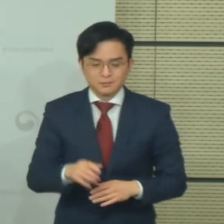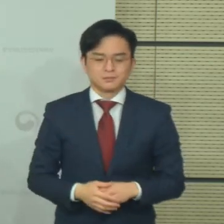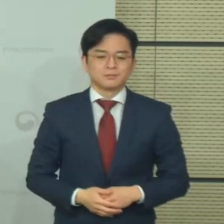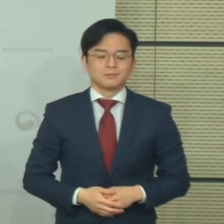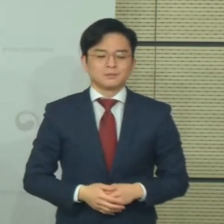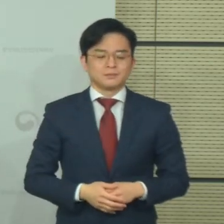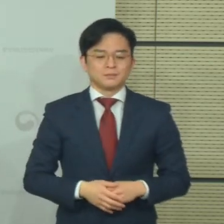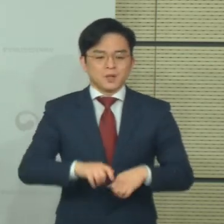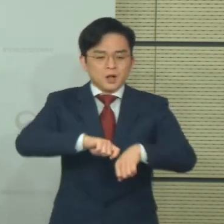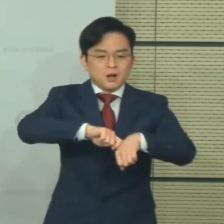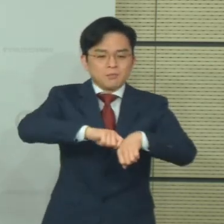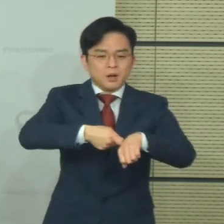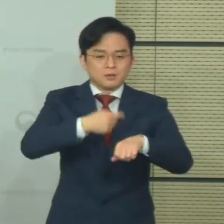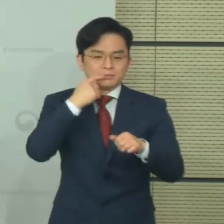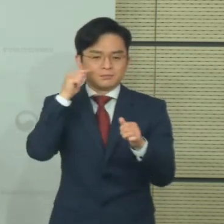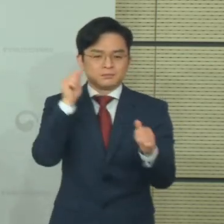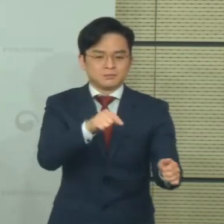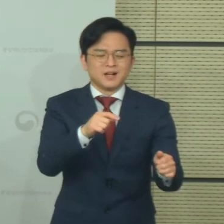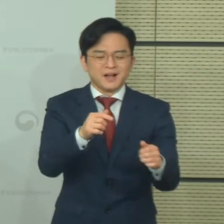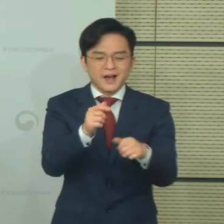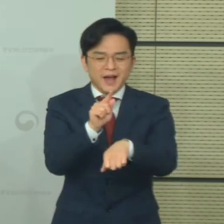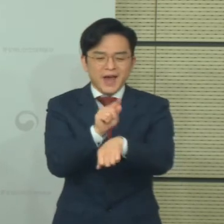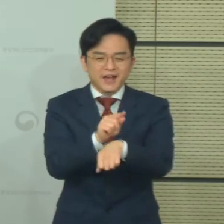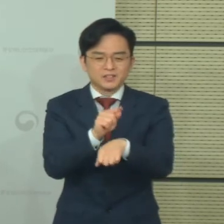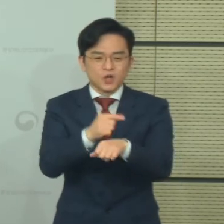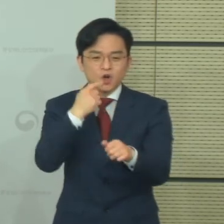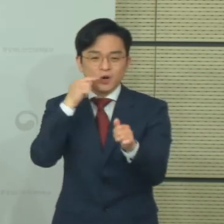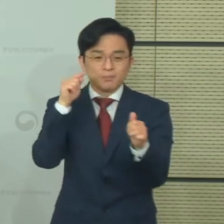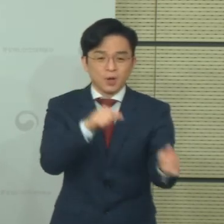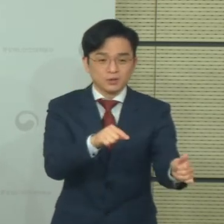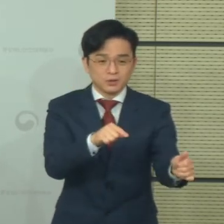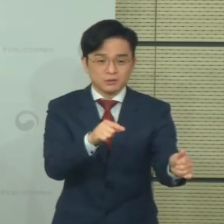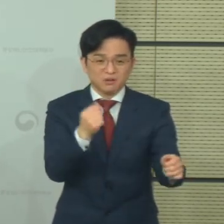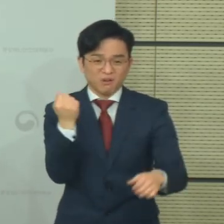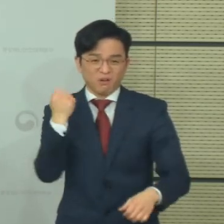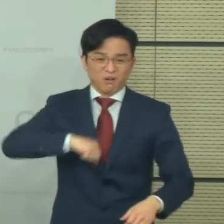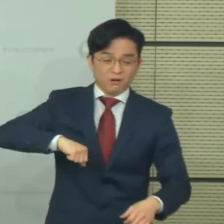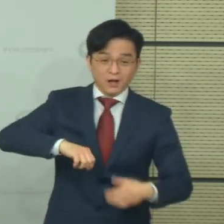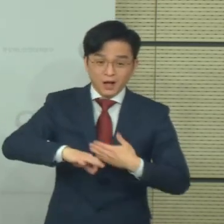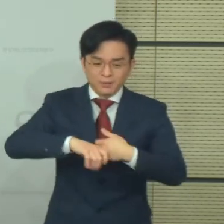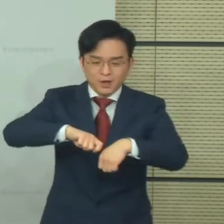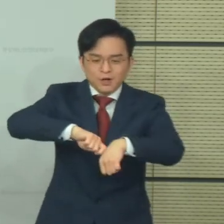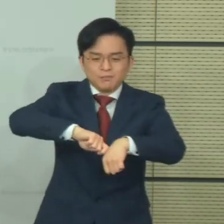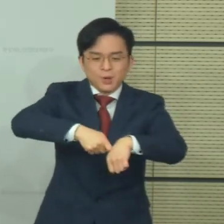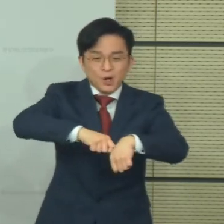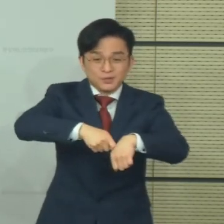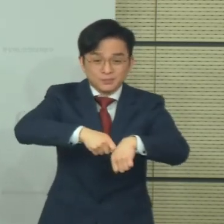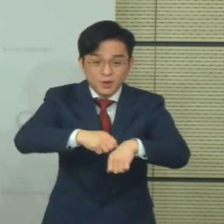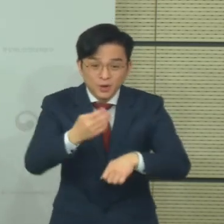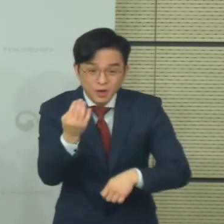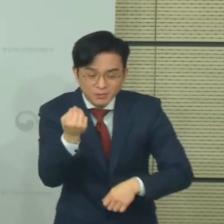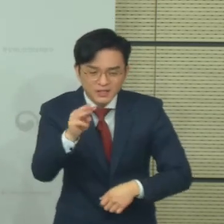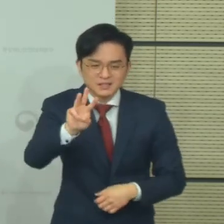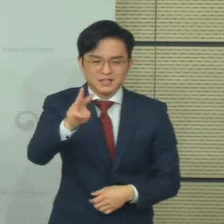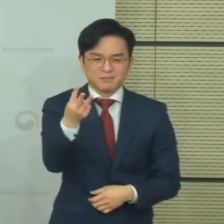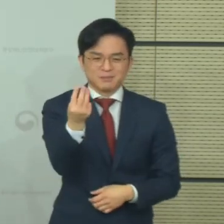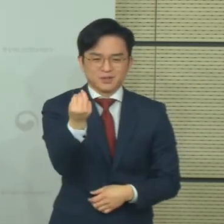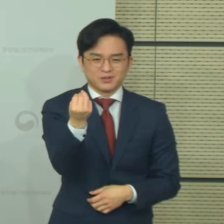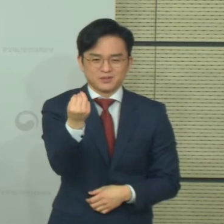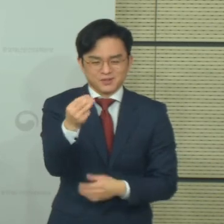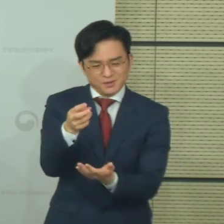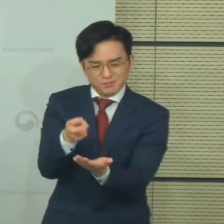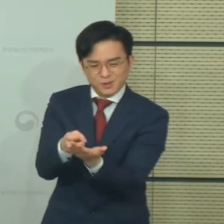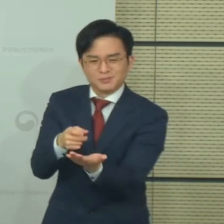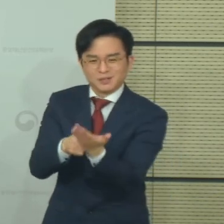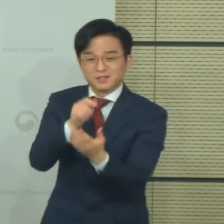작다고 판단할 수도 있겠습니다만은 법적인 근거에 따라서는 벌금 300만 원을 일단 부과하도록 합니다. 그 추가적인 어떤